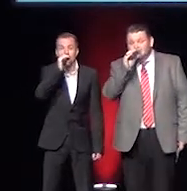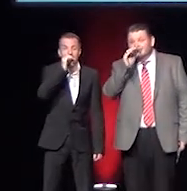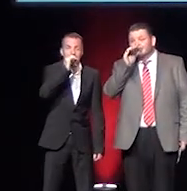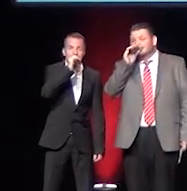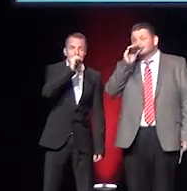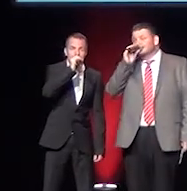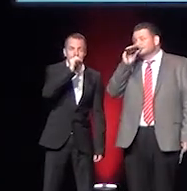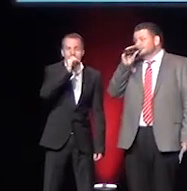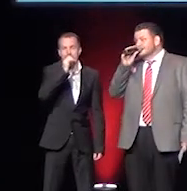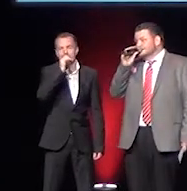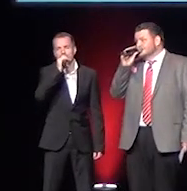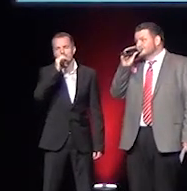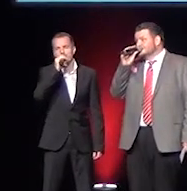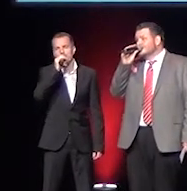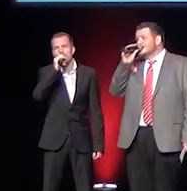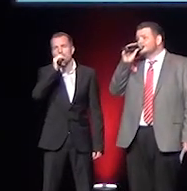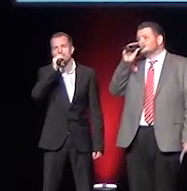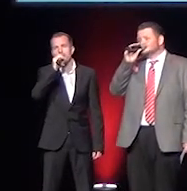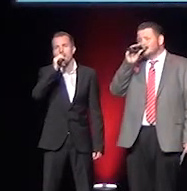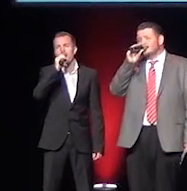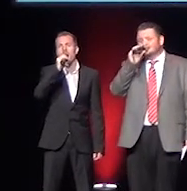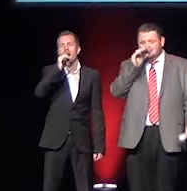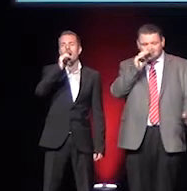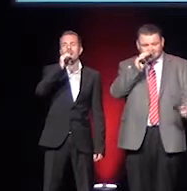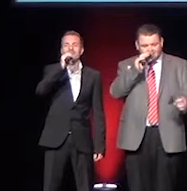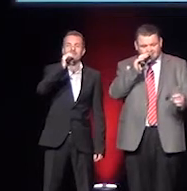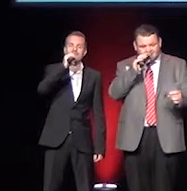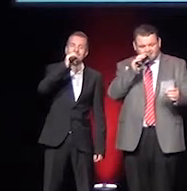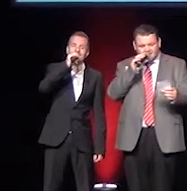wat blieb denn hück noch stund?